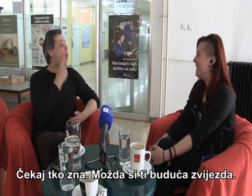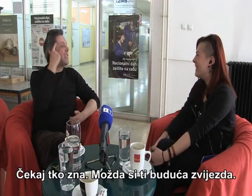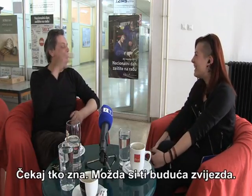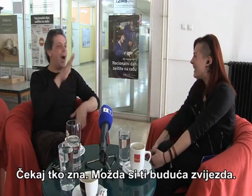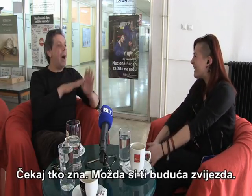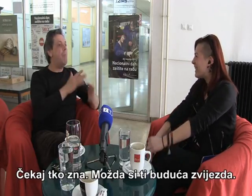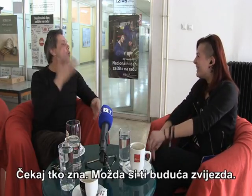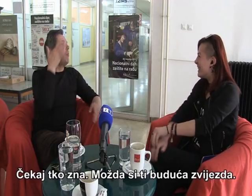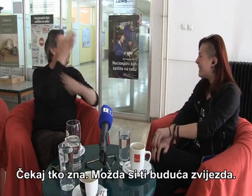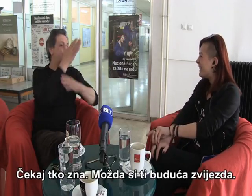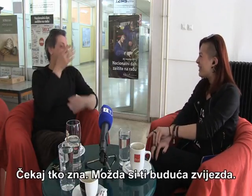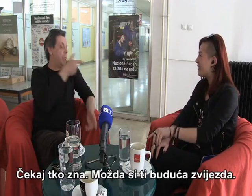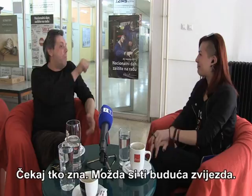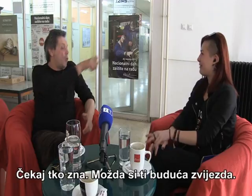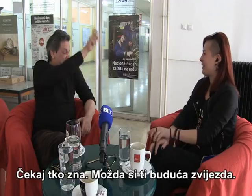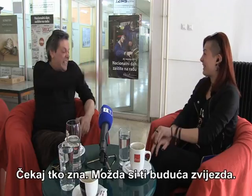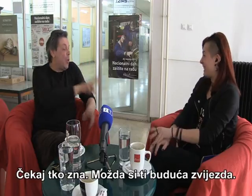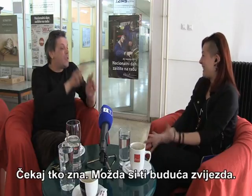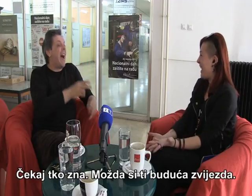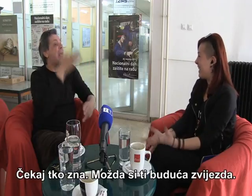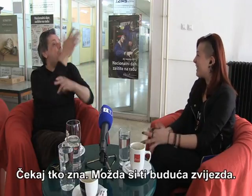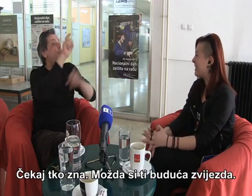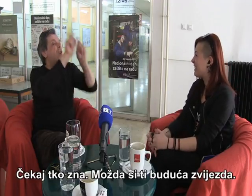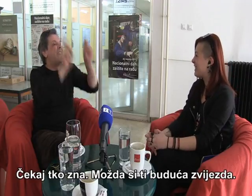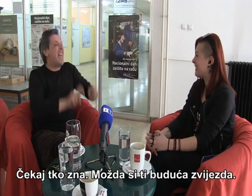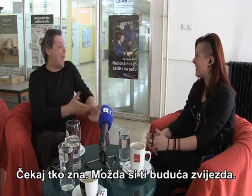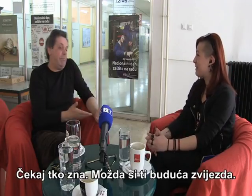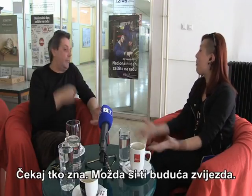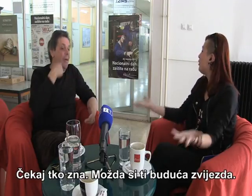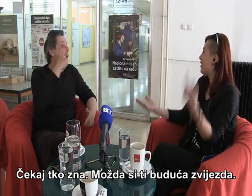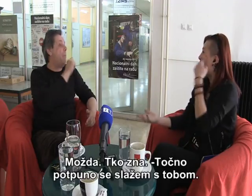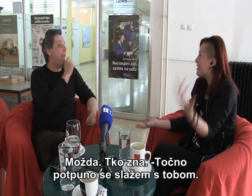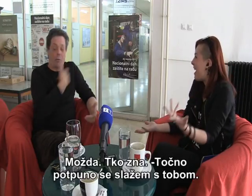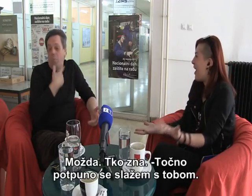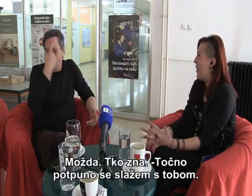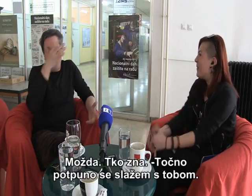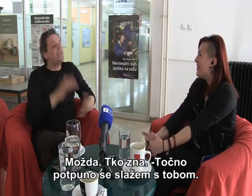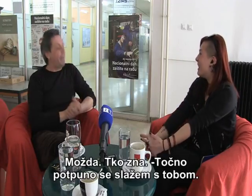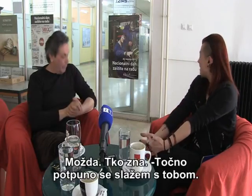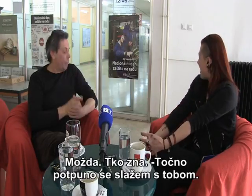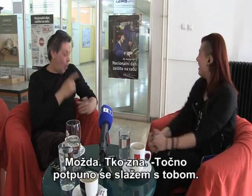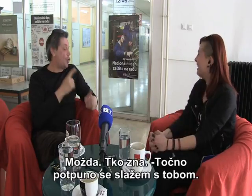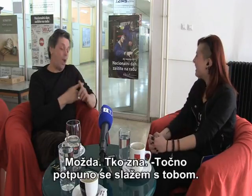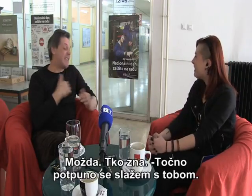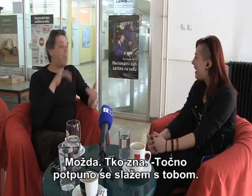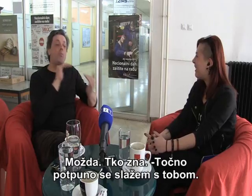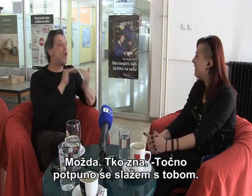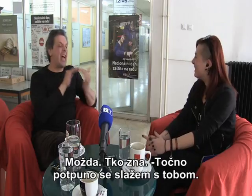zna? Možda budeš, možda si ti u stvari buduća zvijezda. Možda, ko? Da. Niko ne zna. Da. Točno, ja se potpuno slažem s